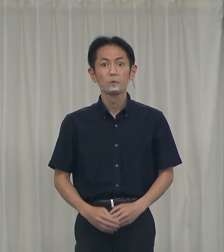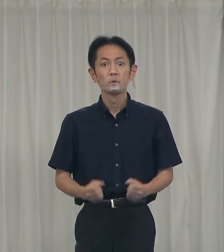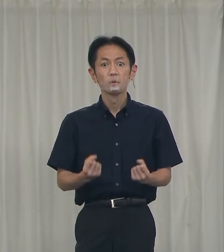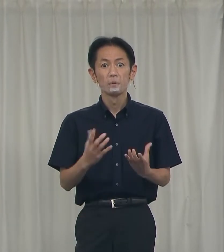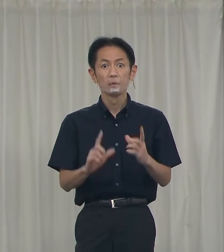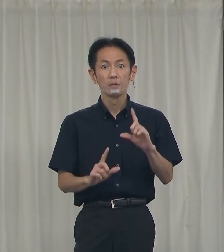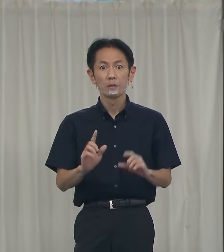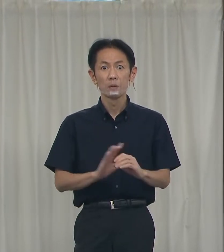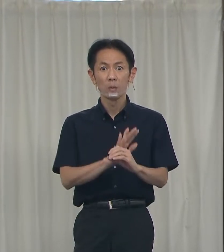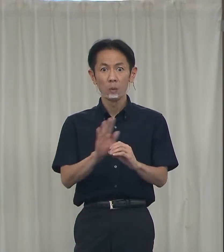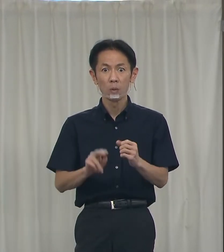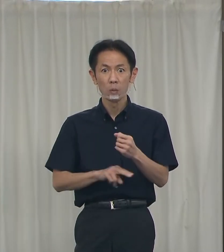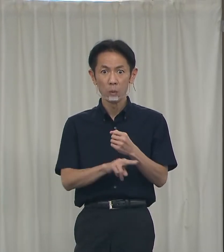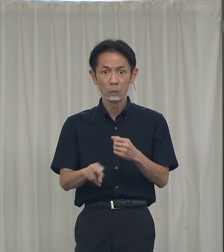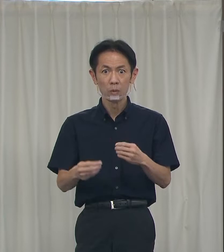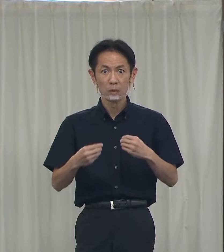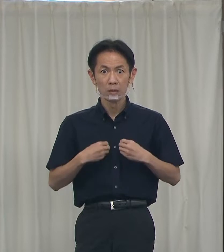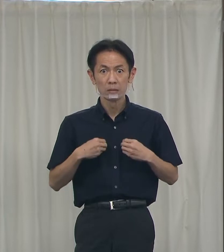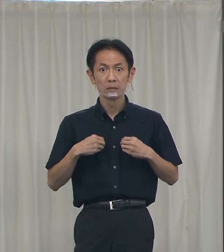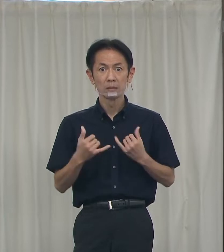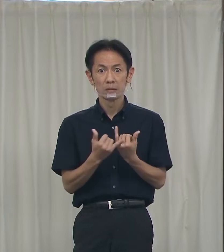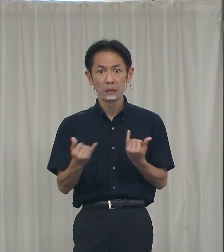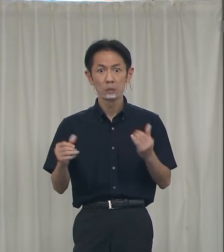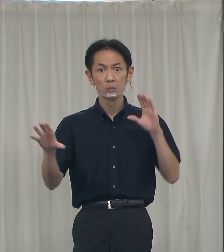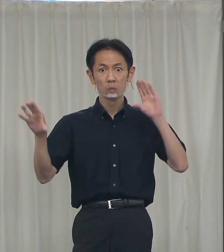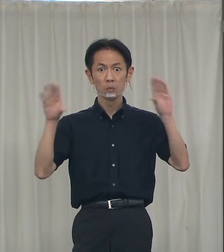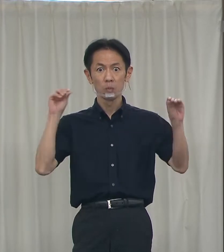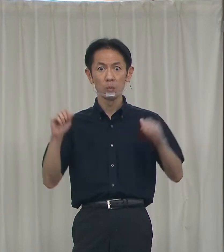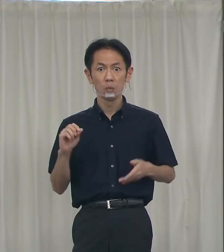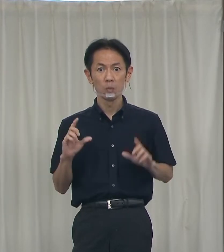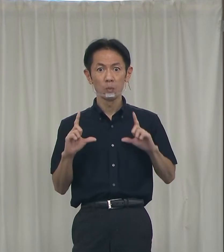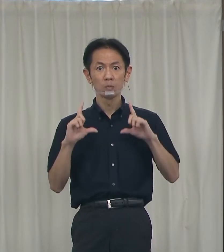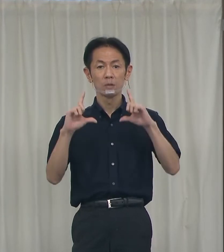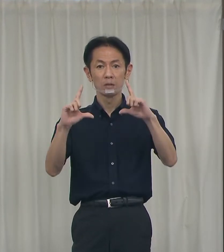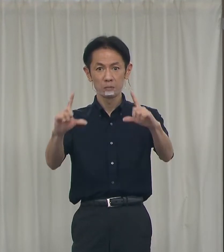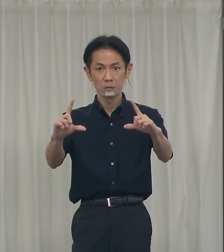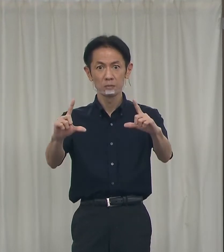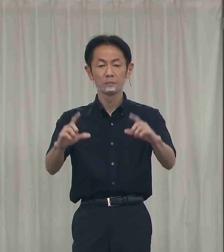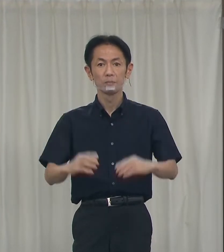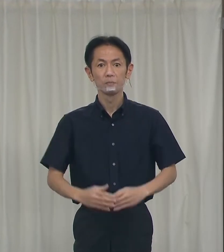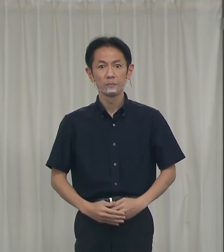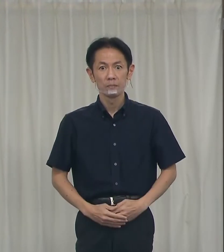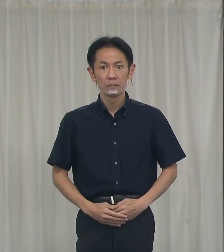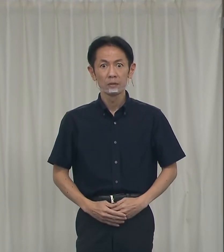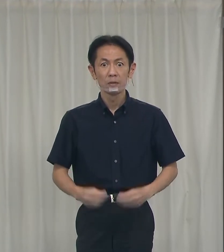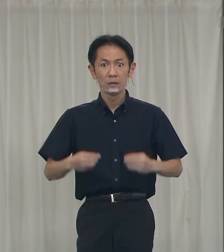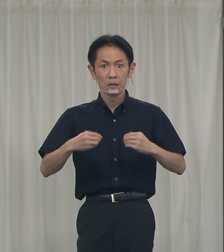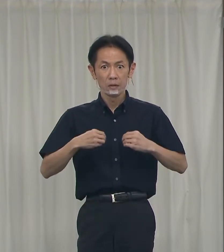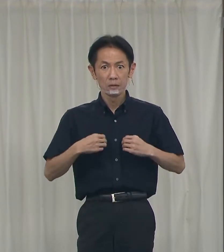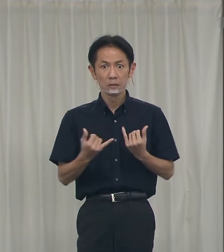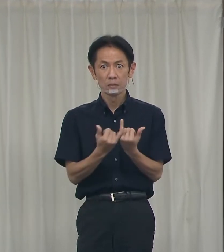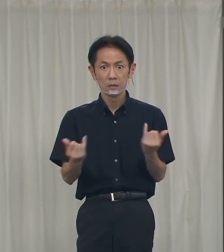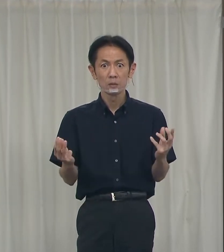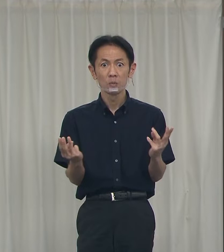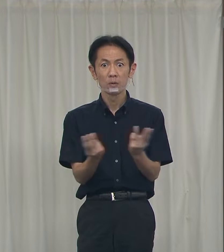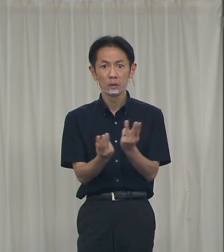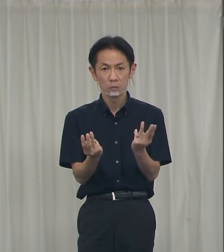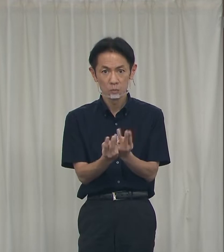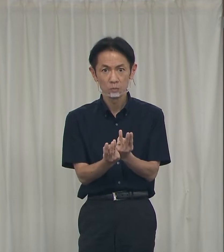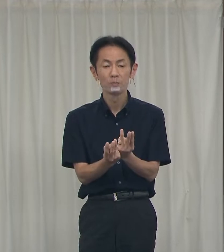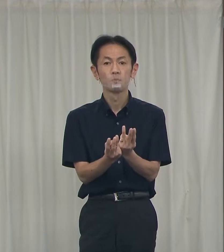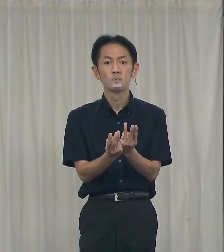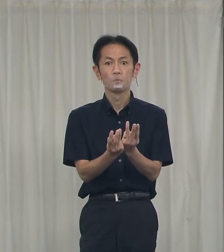新型コロナウイルス感染者の情報をお伝えいたします。感染者総数は